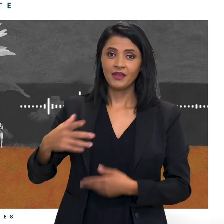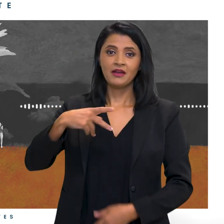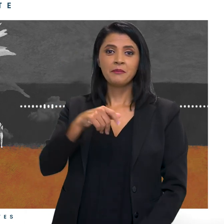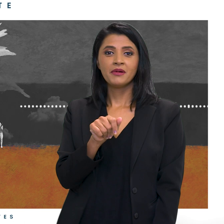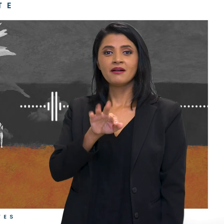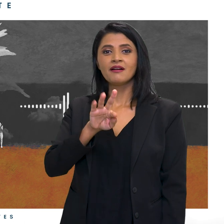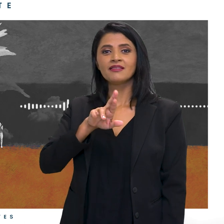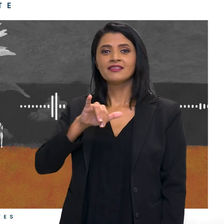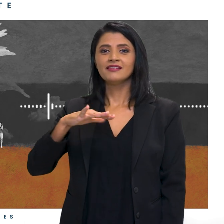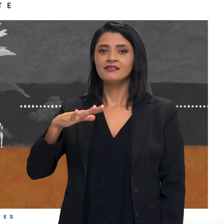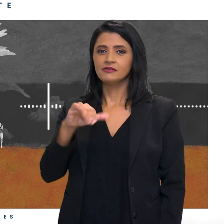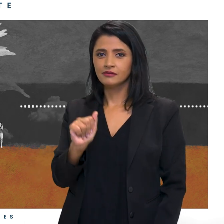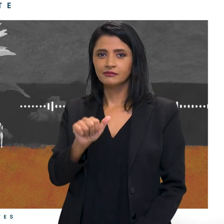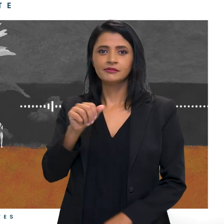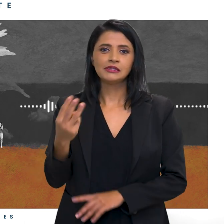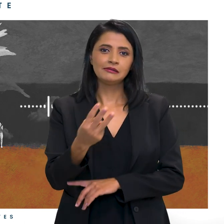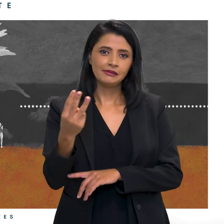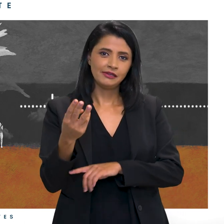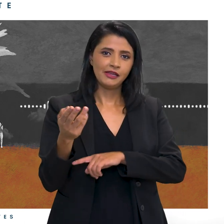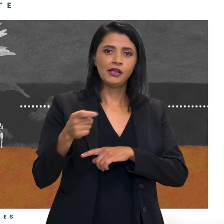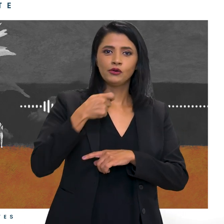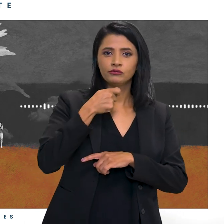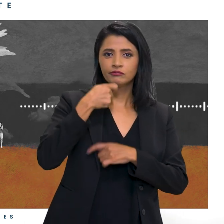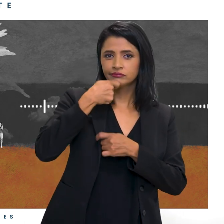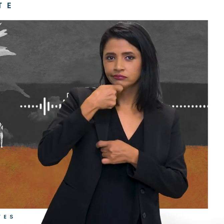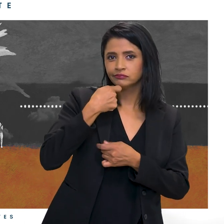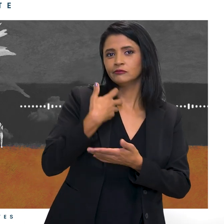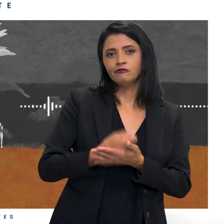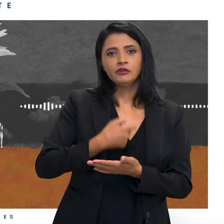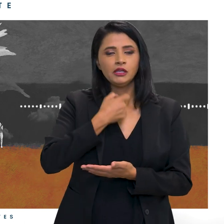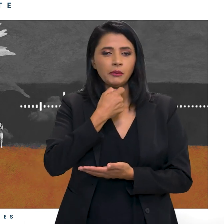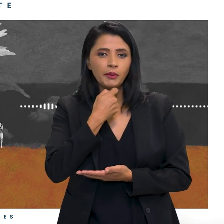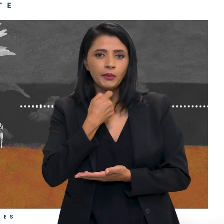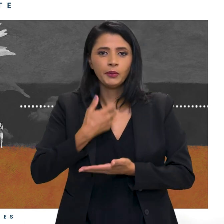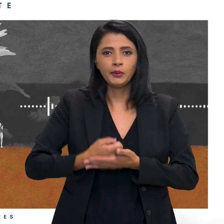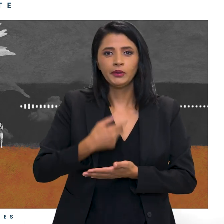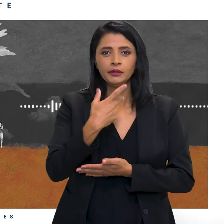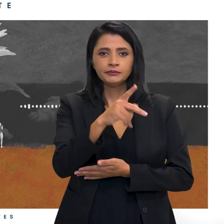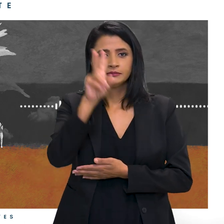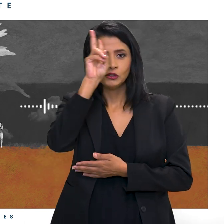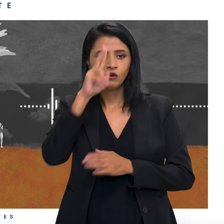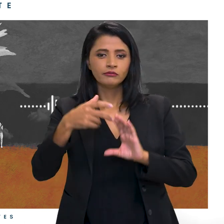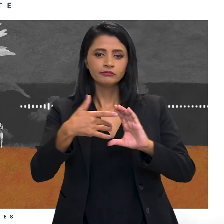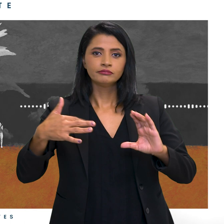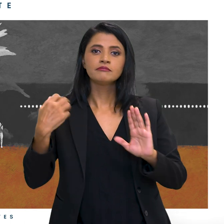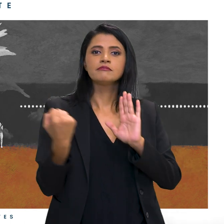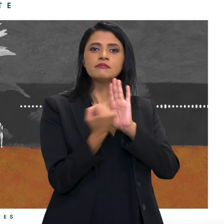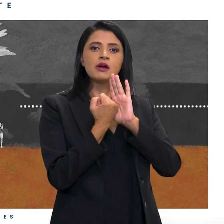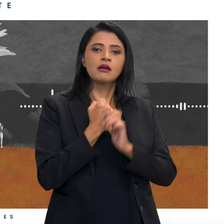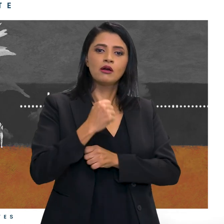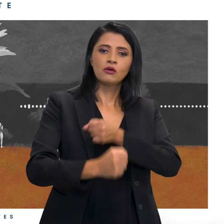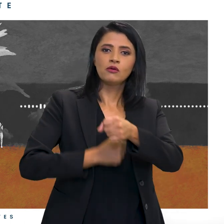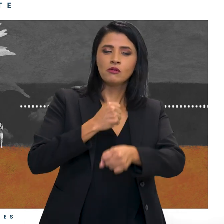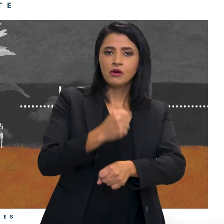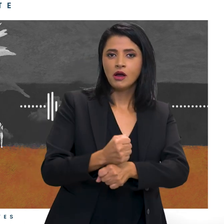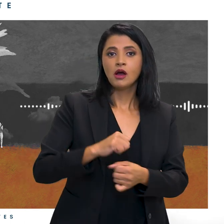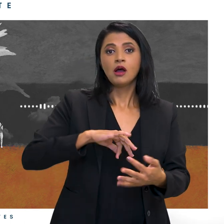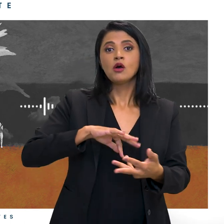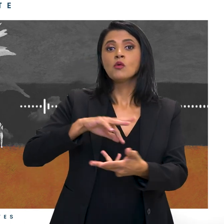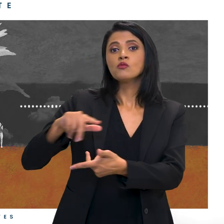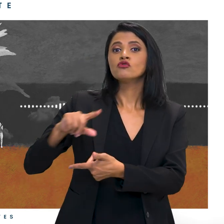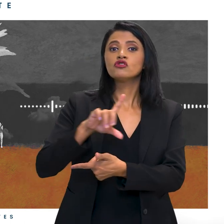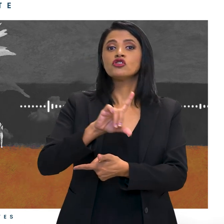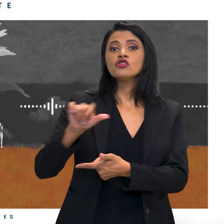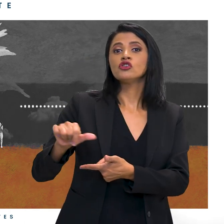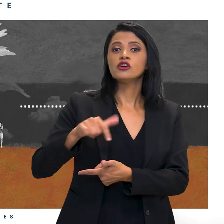Oi, eu sou Patrícia Serrão e estamos na terceira temporada do Histórias Raras, edição especialíssima para marcar o ano em que Dia Mundial